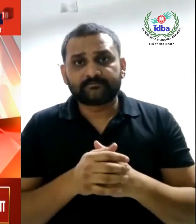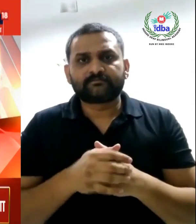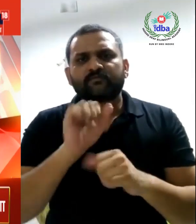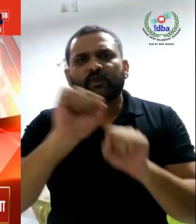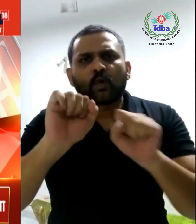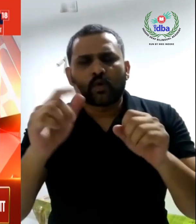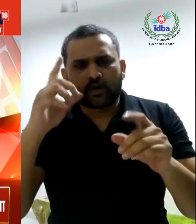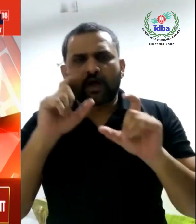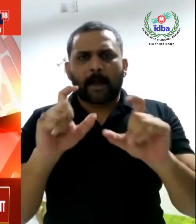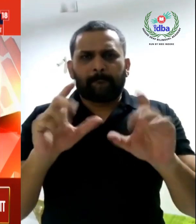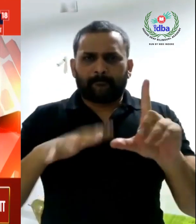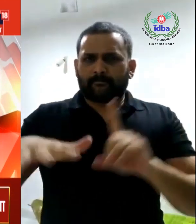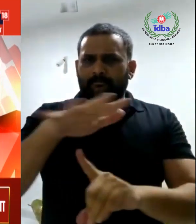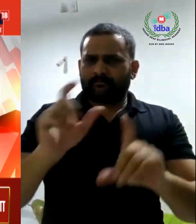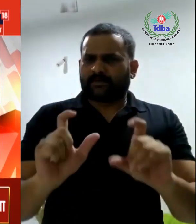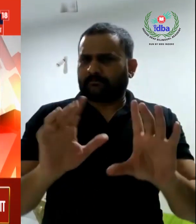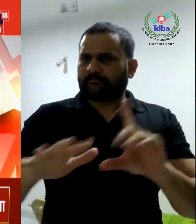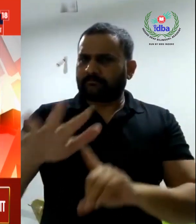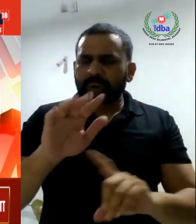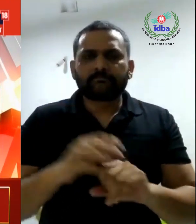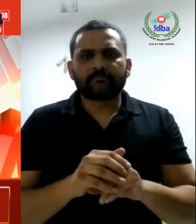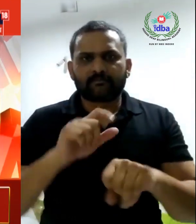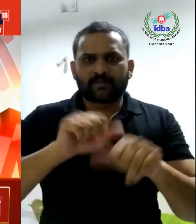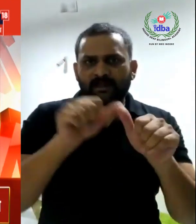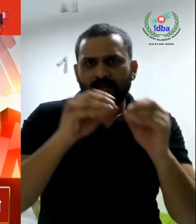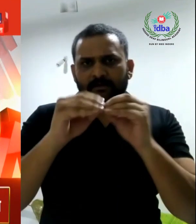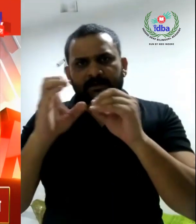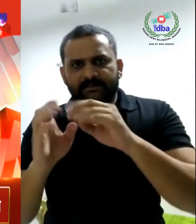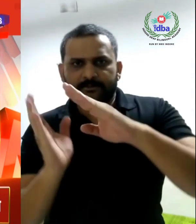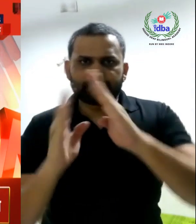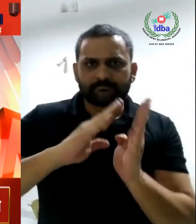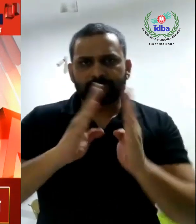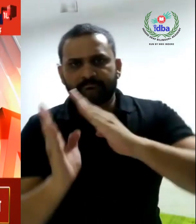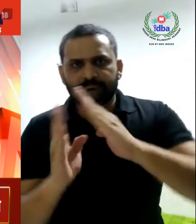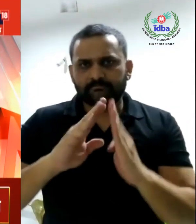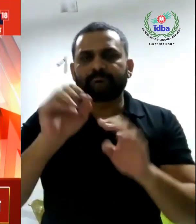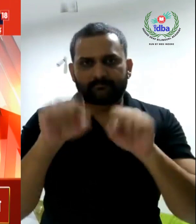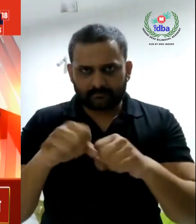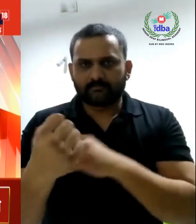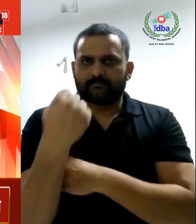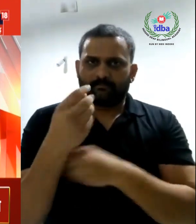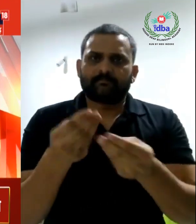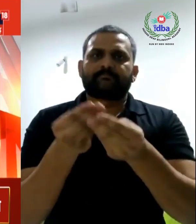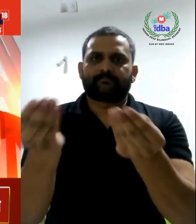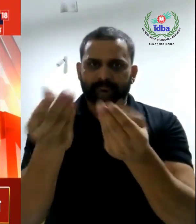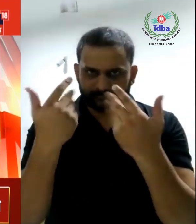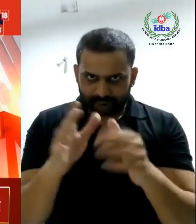अपनी सुविधा के अनुसार शिफ्ट में परिवर्तन करने का अधिकार